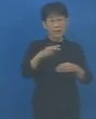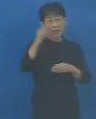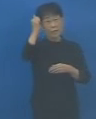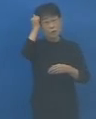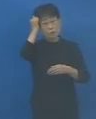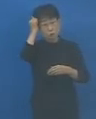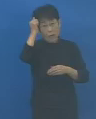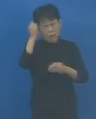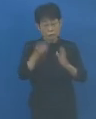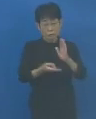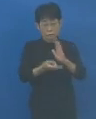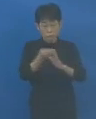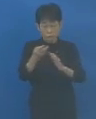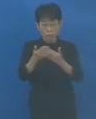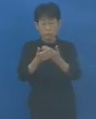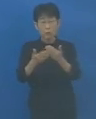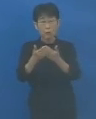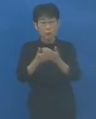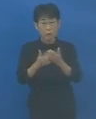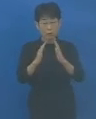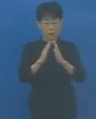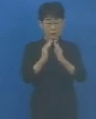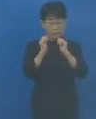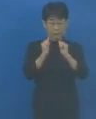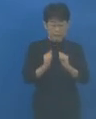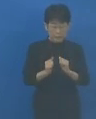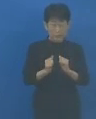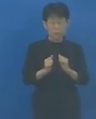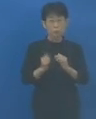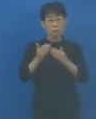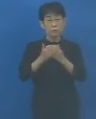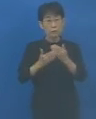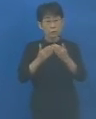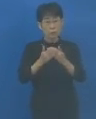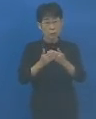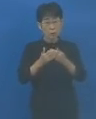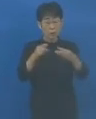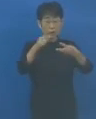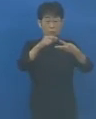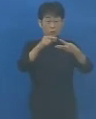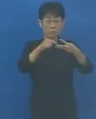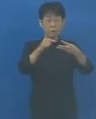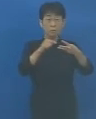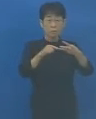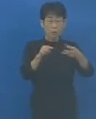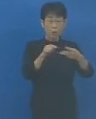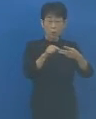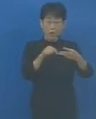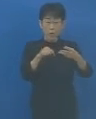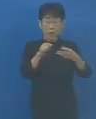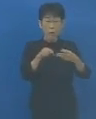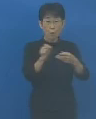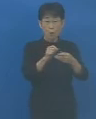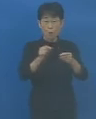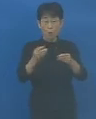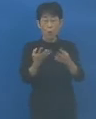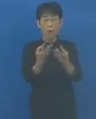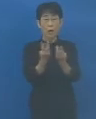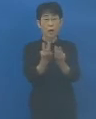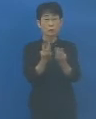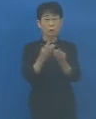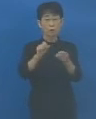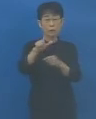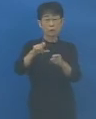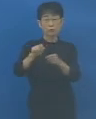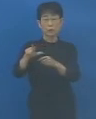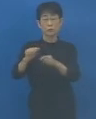宅療養ということも、これもある程度増やしていかなきゃいけないだろうと。基本的にはまずは入院